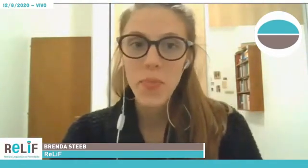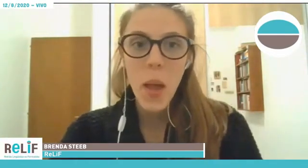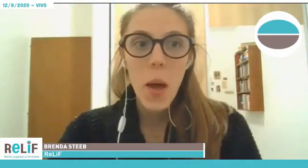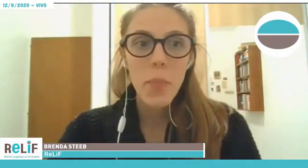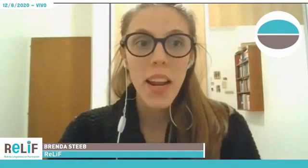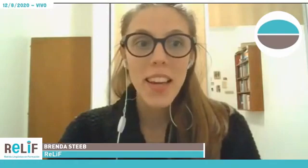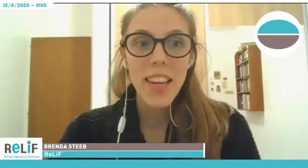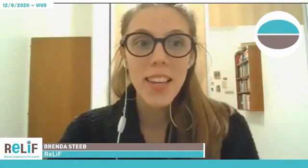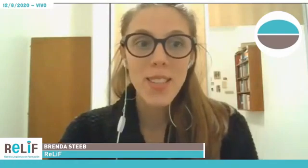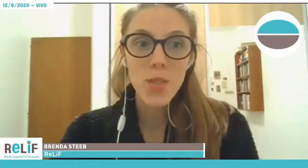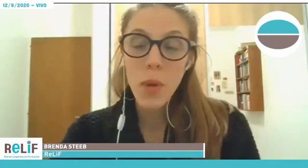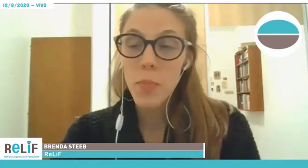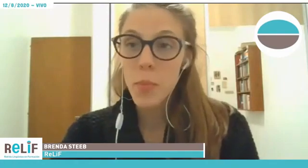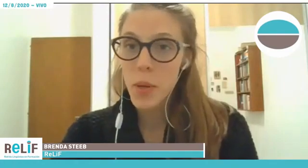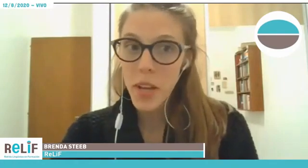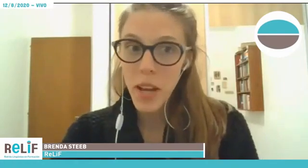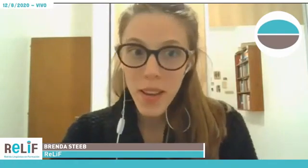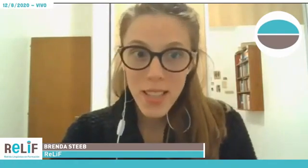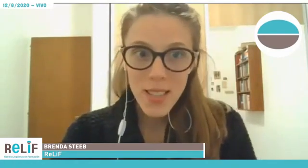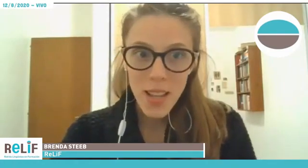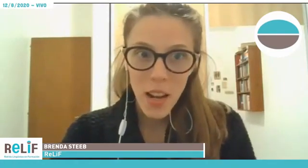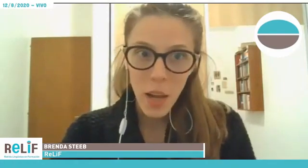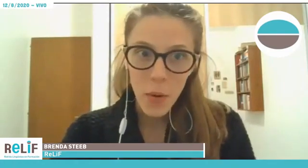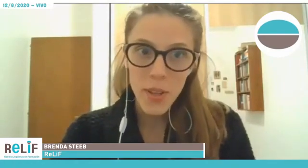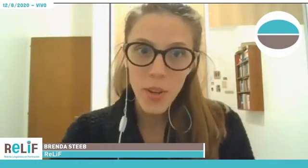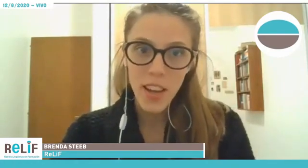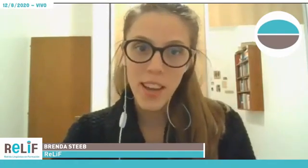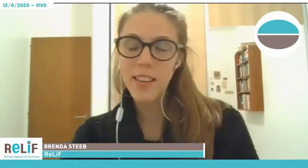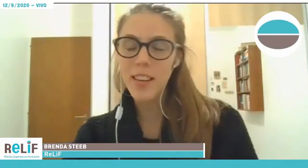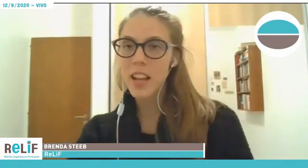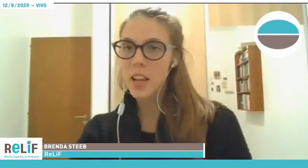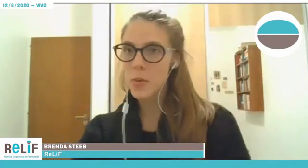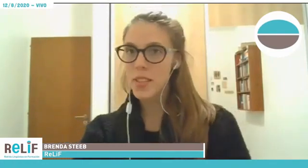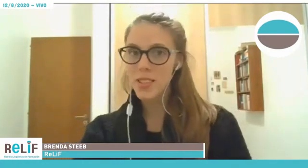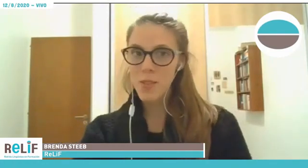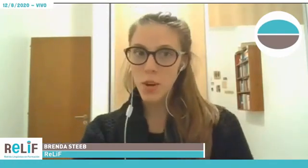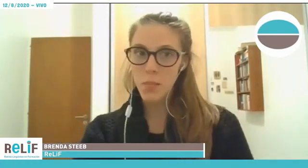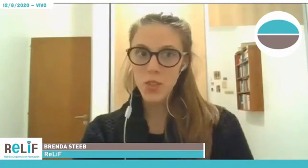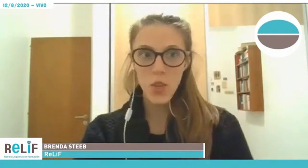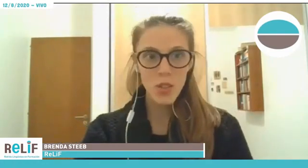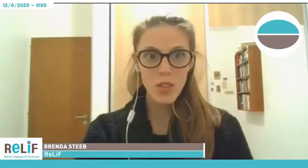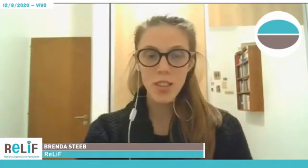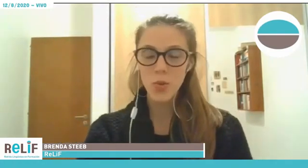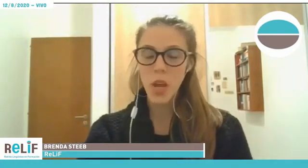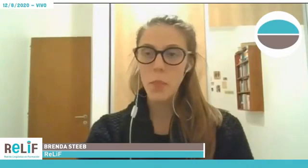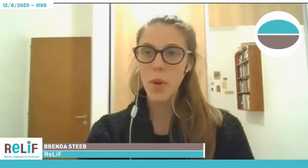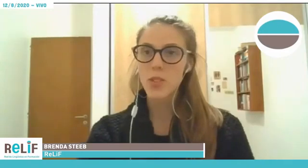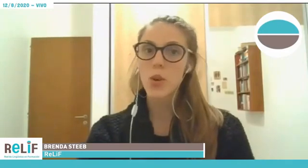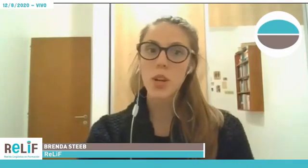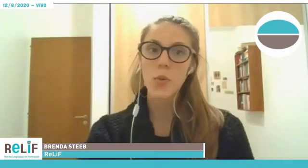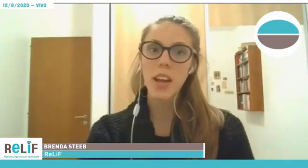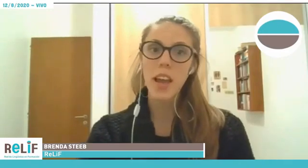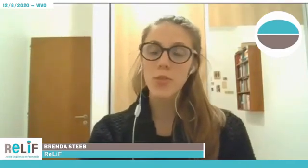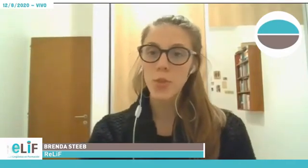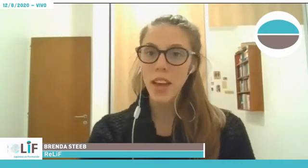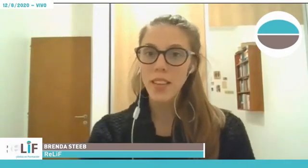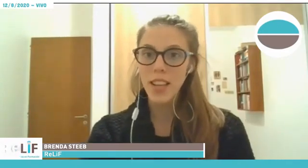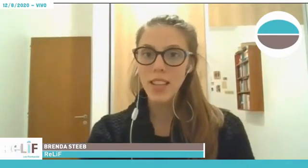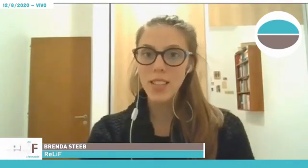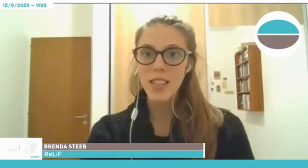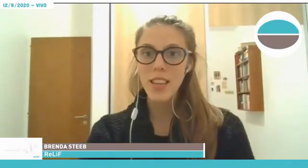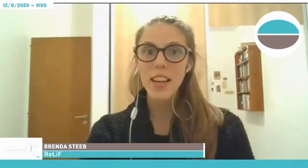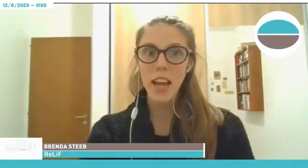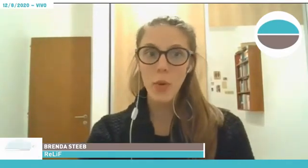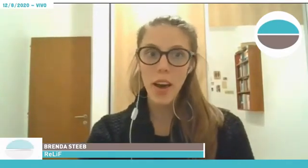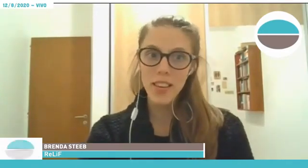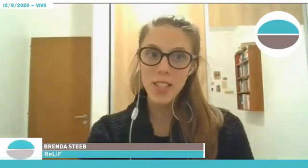Steve. Para quienes se suman por primera vez, les cuento que la Red de Lingüistas en Formación es un espacio que nuclea